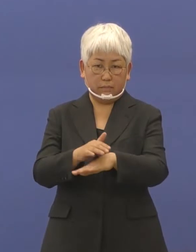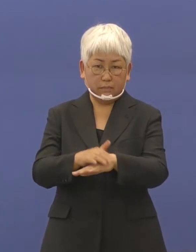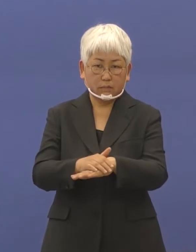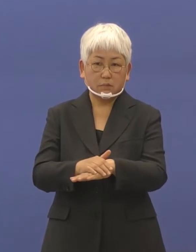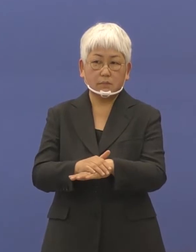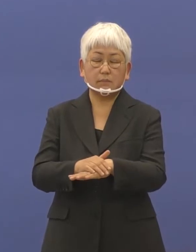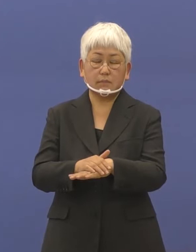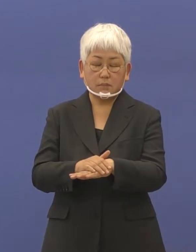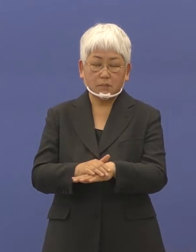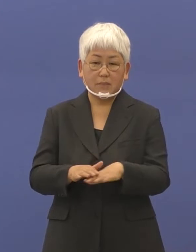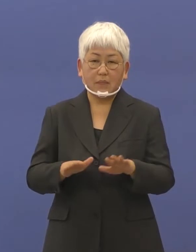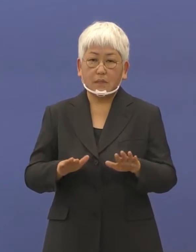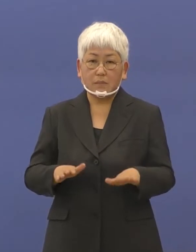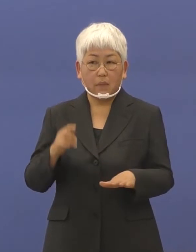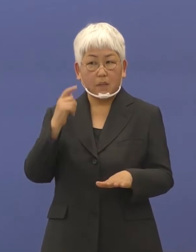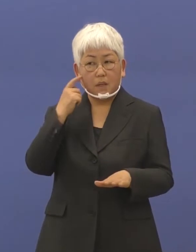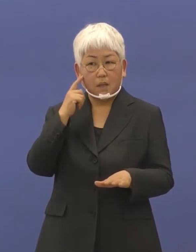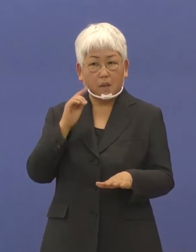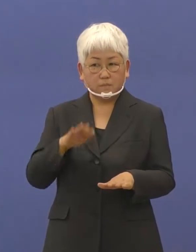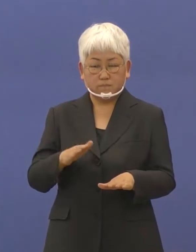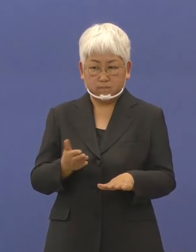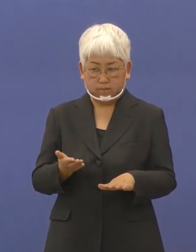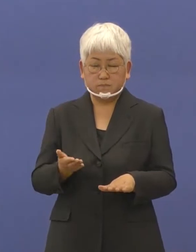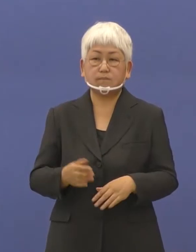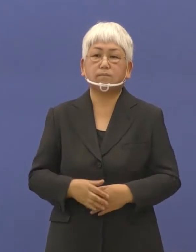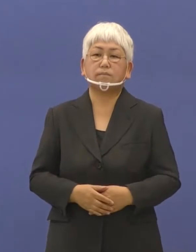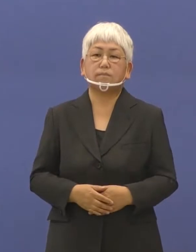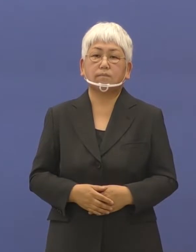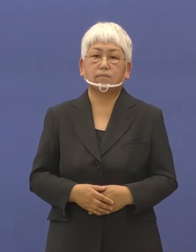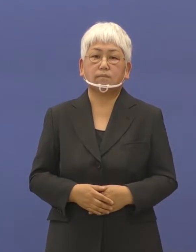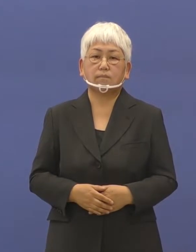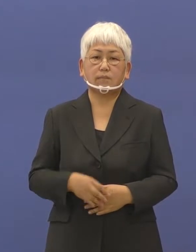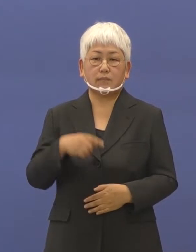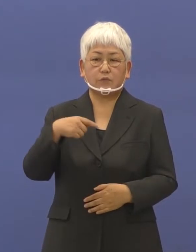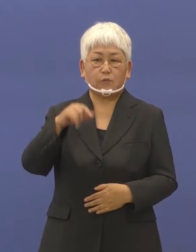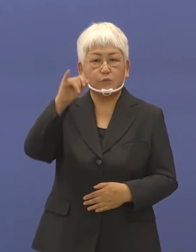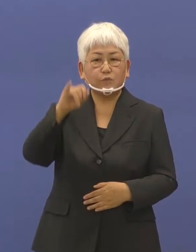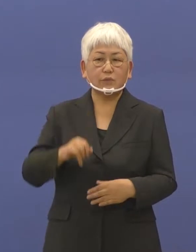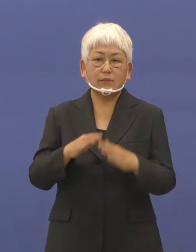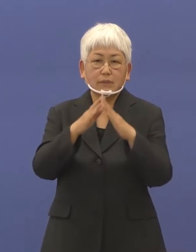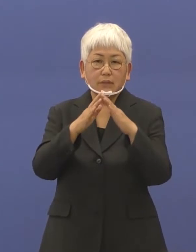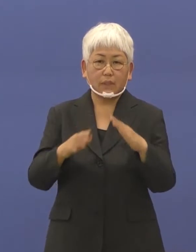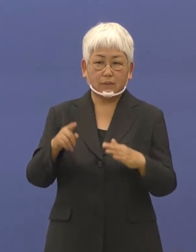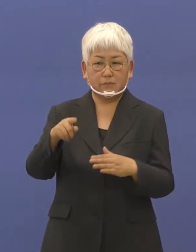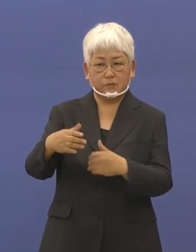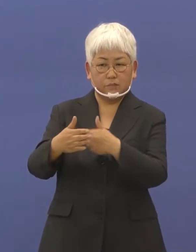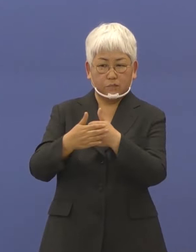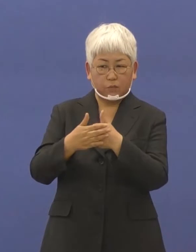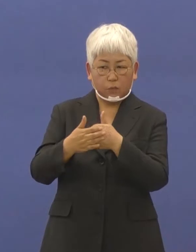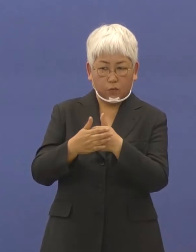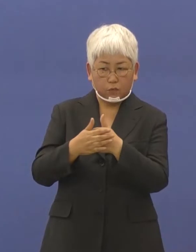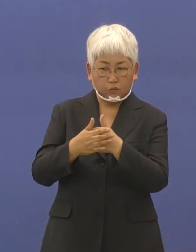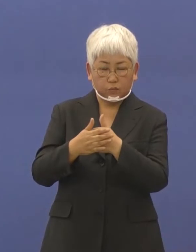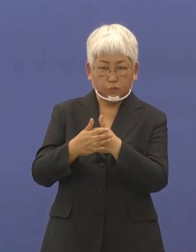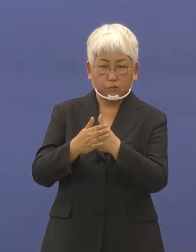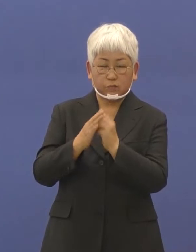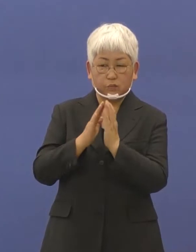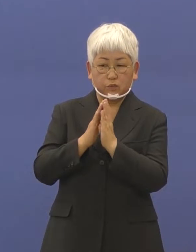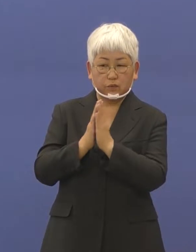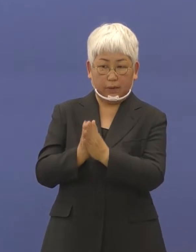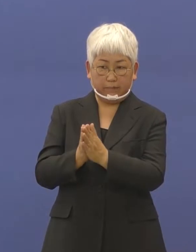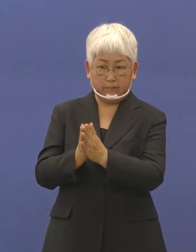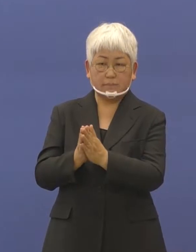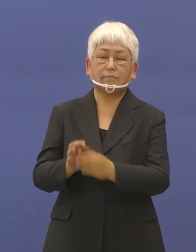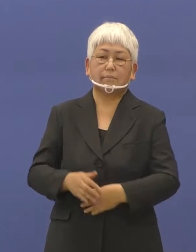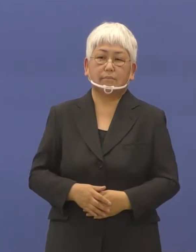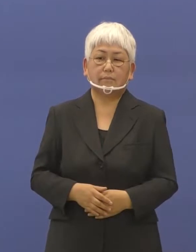現時点でですね、何か考えていることがあるのか、また教育委員会等へのですね、協力依頼というんでしょうか、